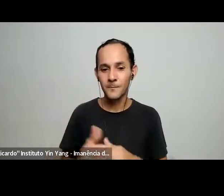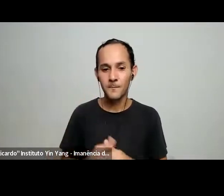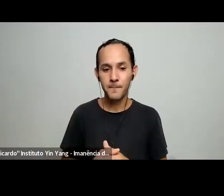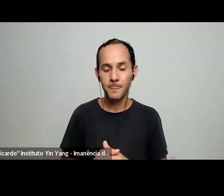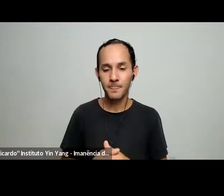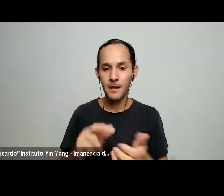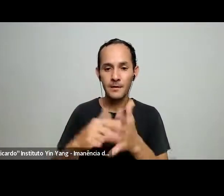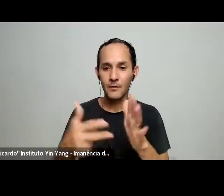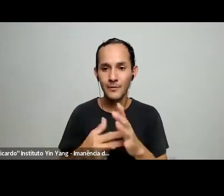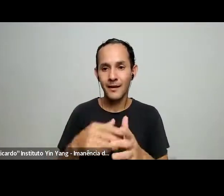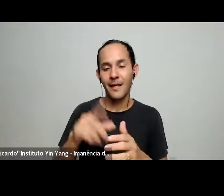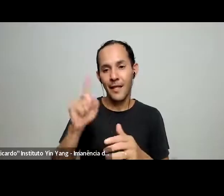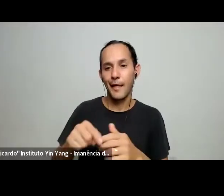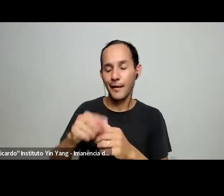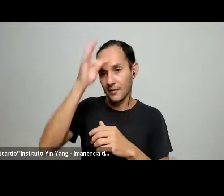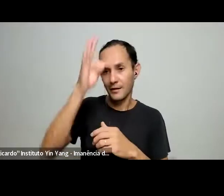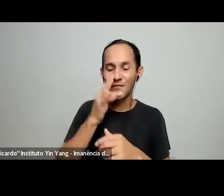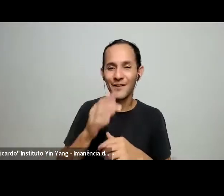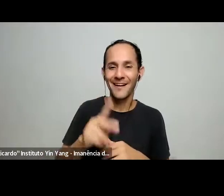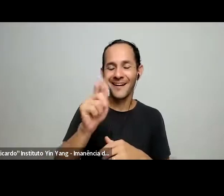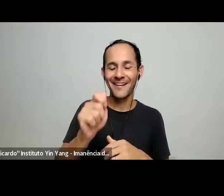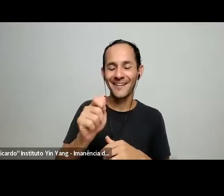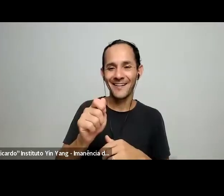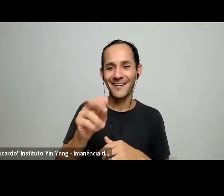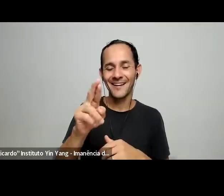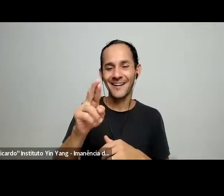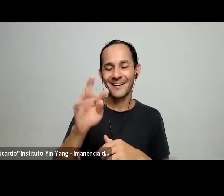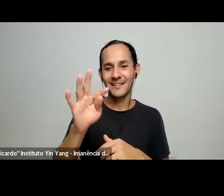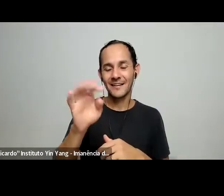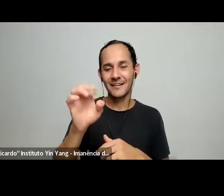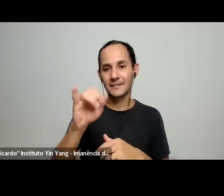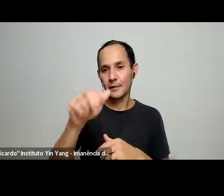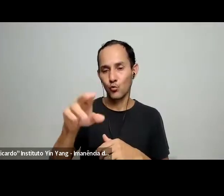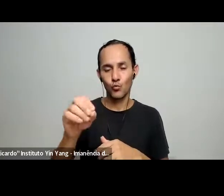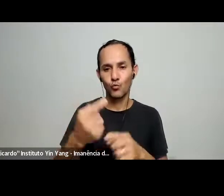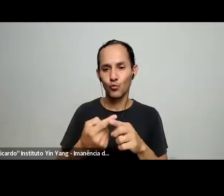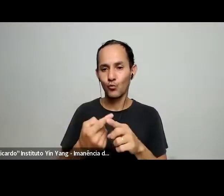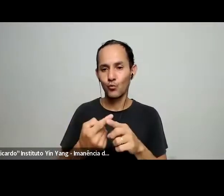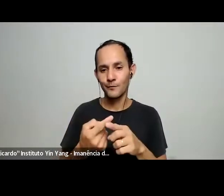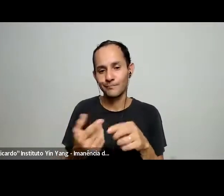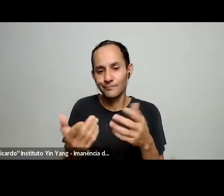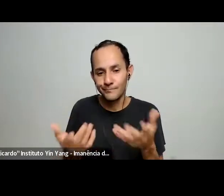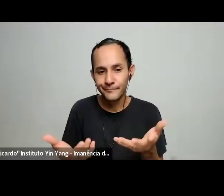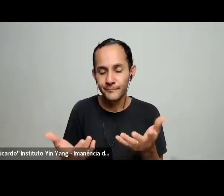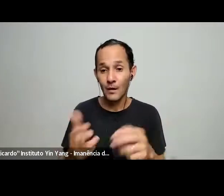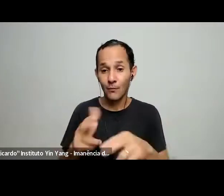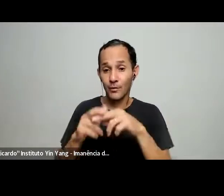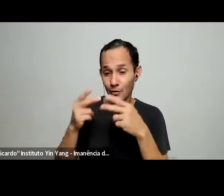que é cartesiano, né, infelizmente, mas e felizmente também, porque